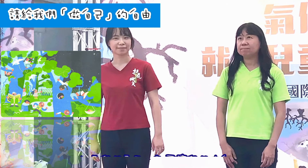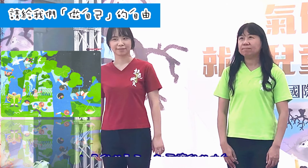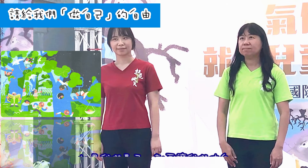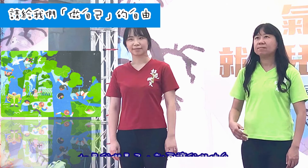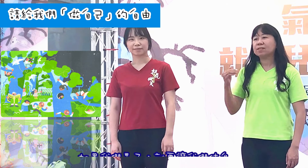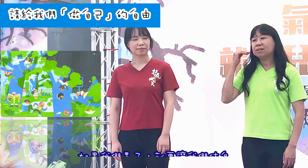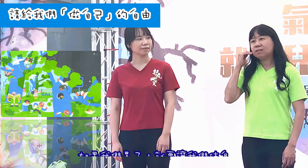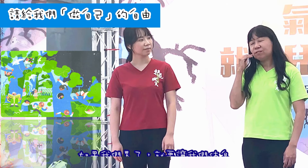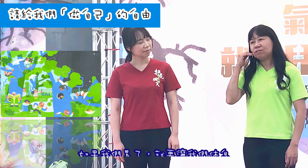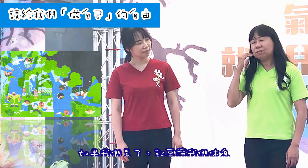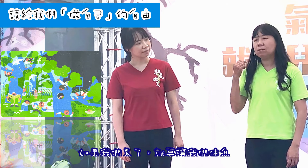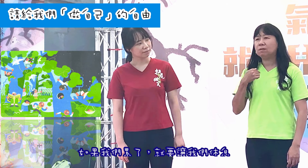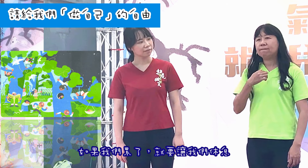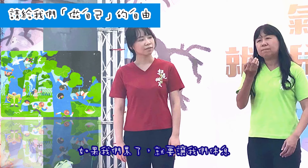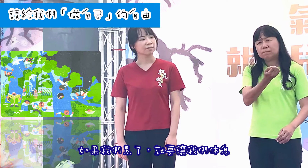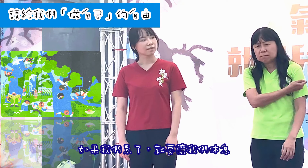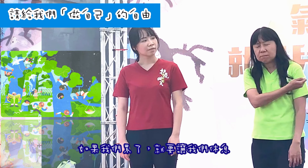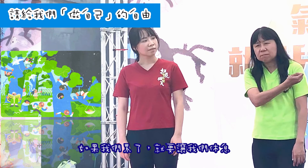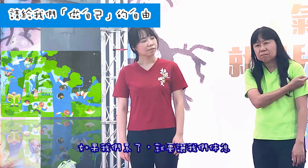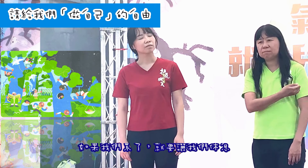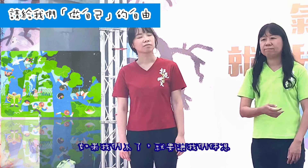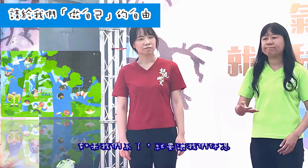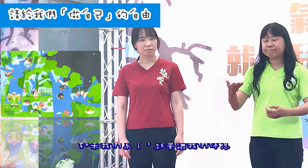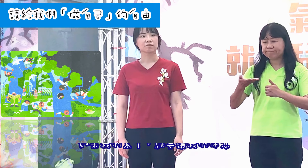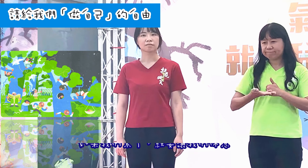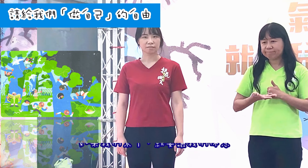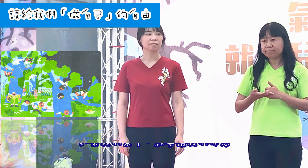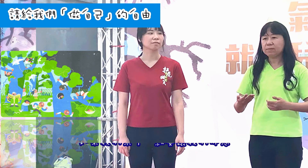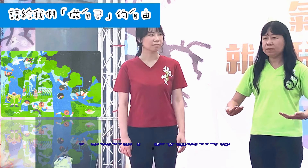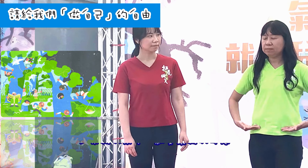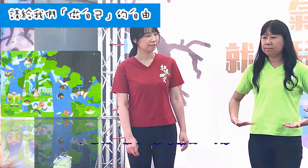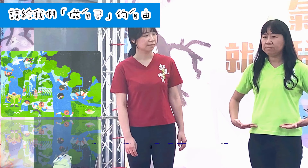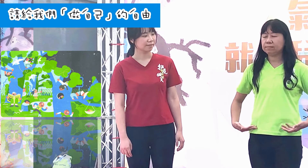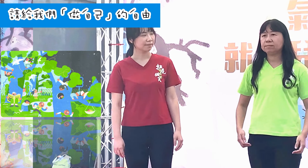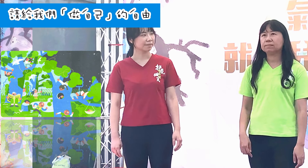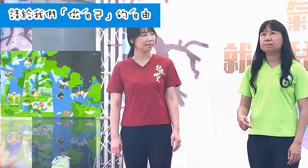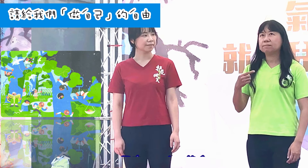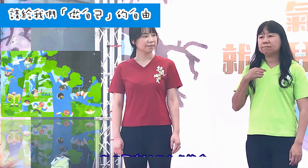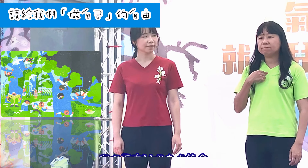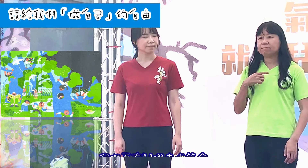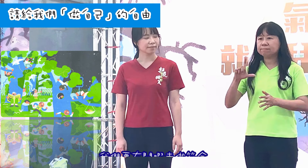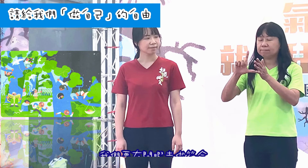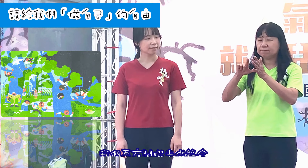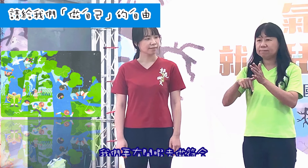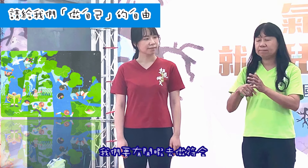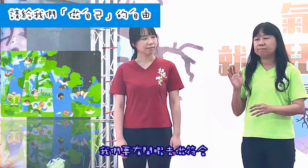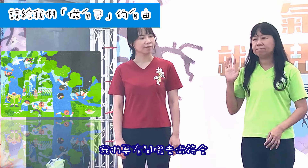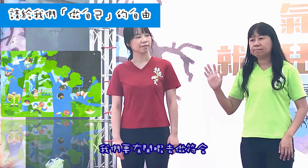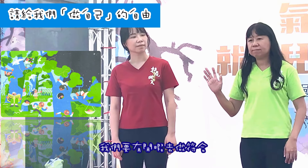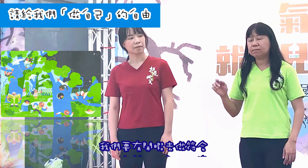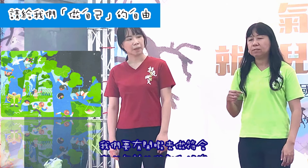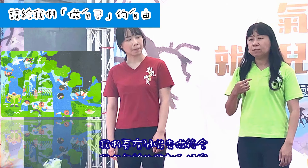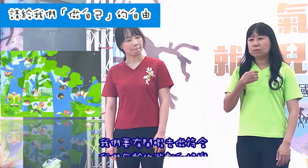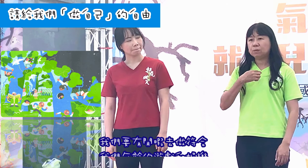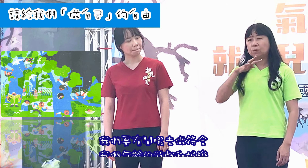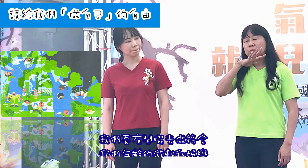如果我们累了，就要让我们休息。我们要有闲暇去做符合我